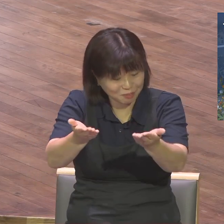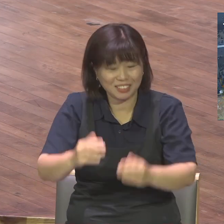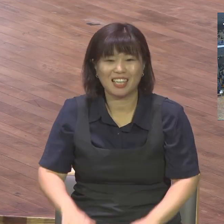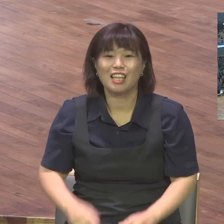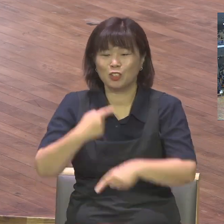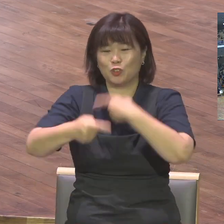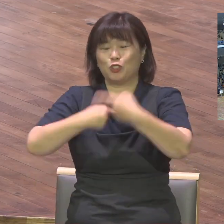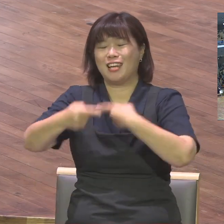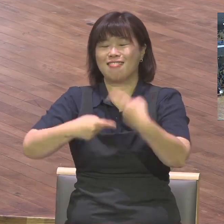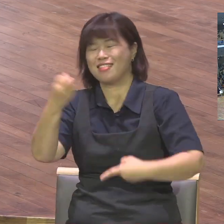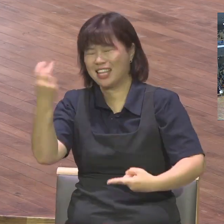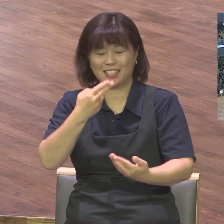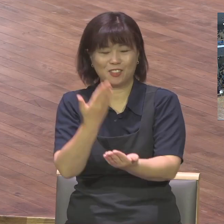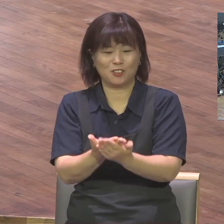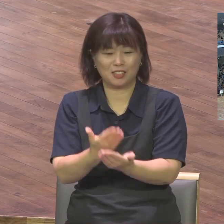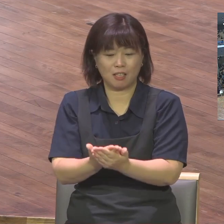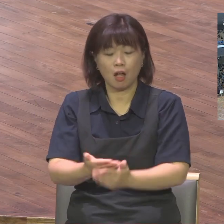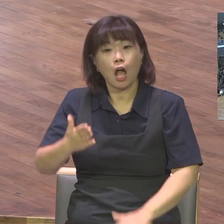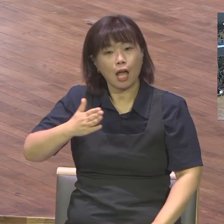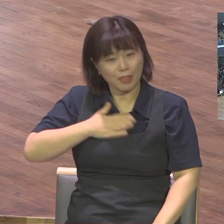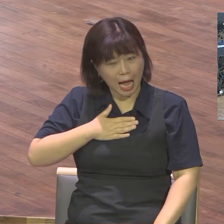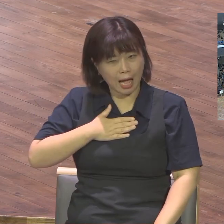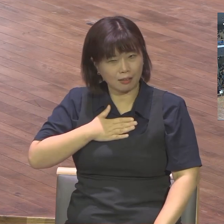나는 창조적 소수다.